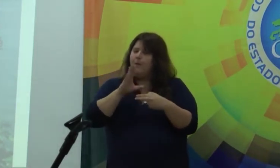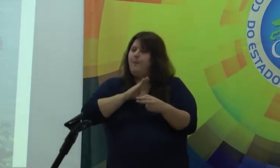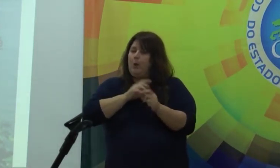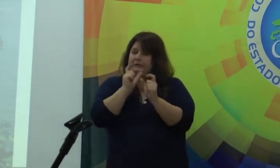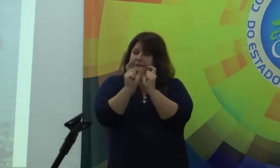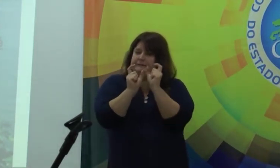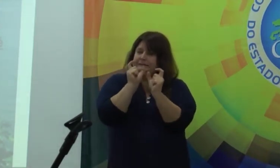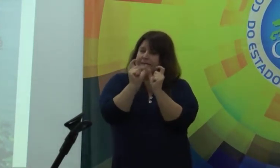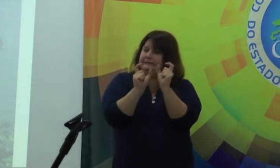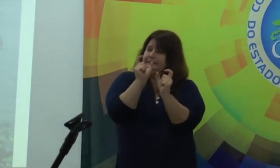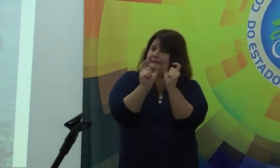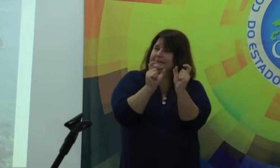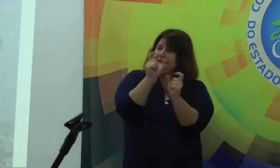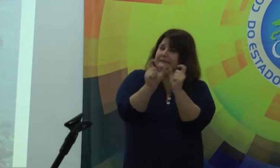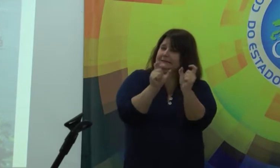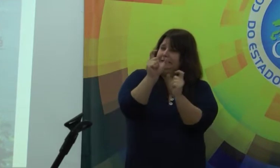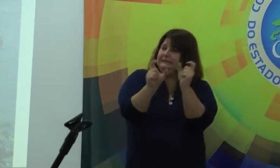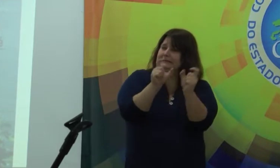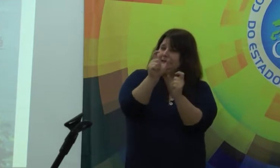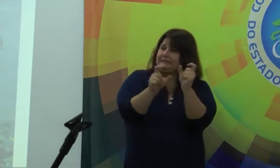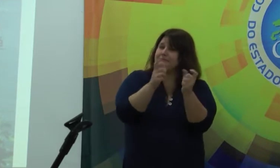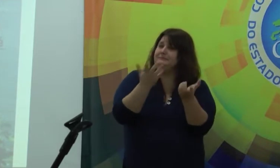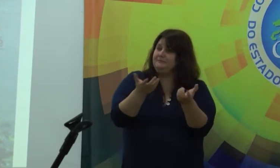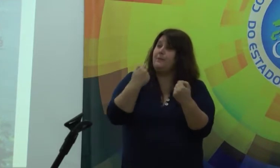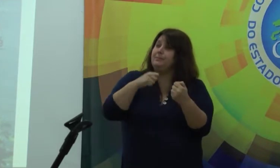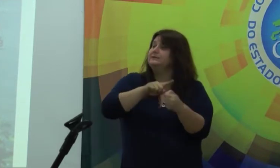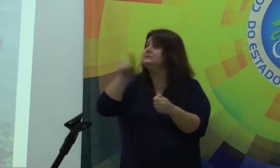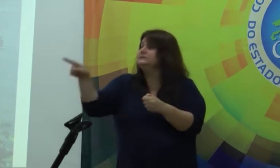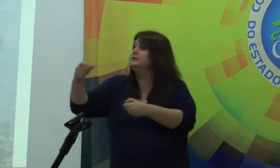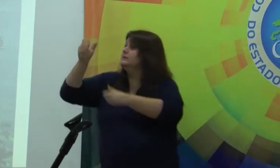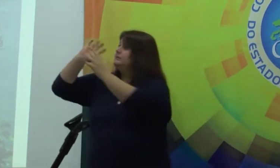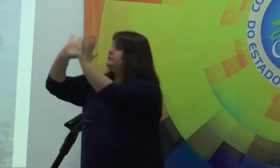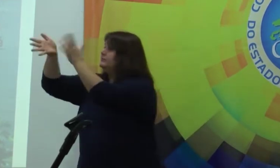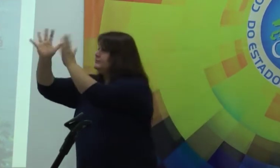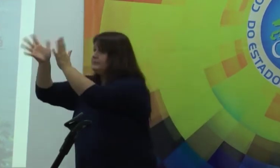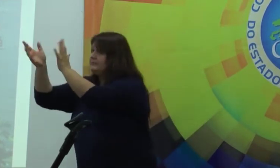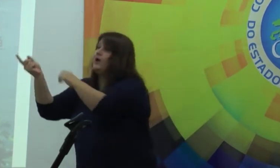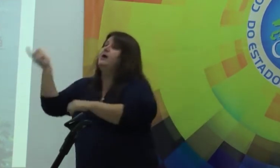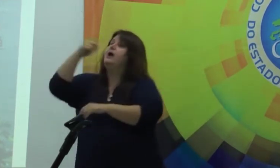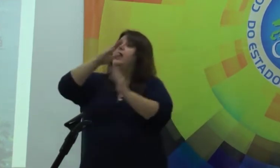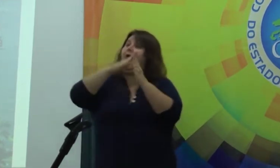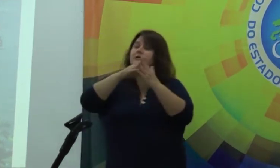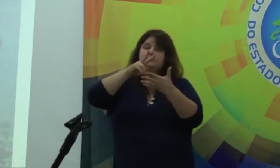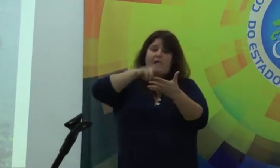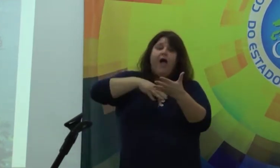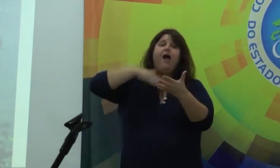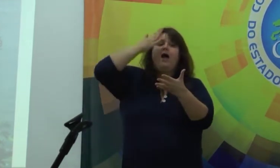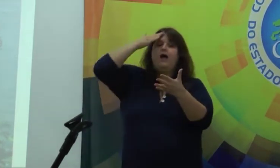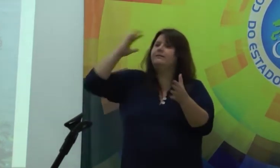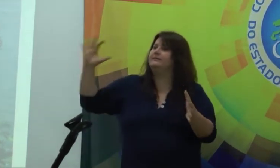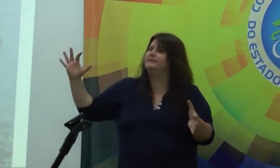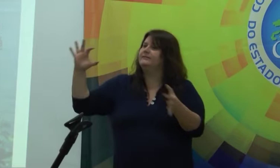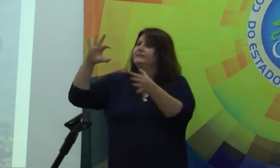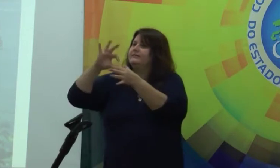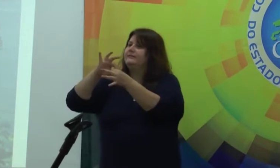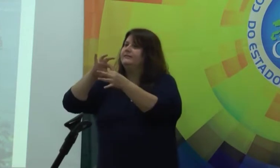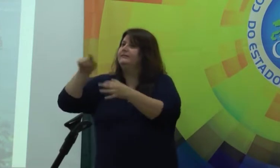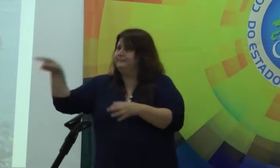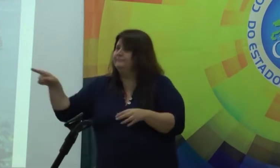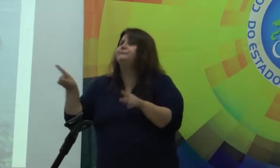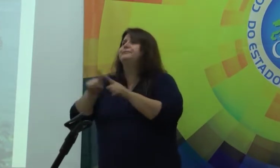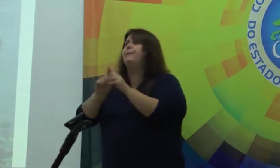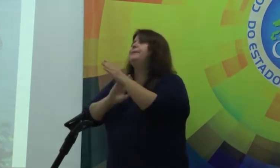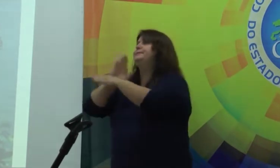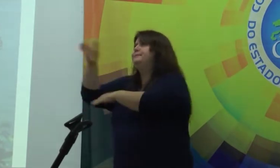tem os livros da codificação, tem várias palavras difíceis que precisa passar para Libras. A